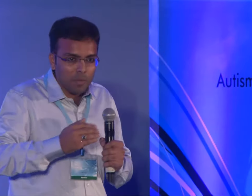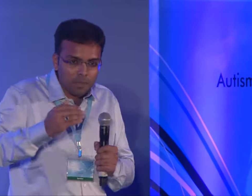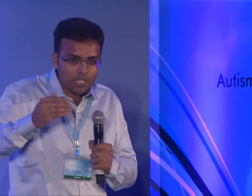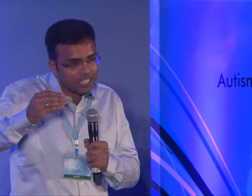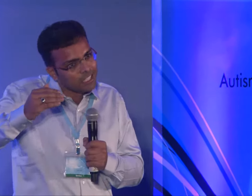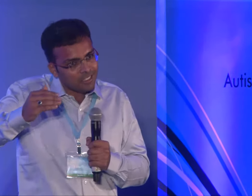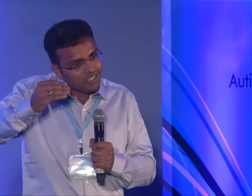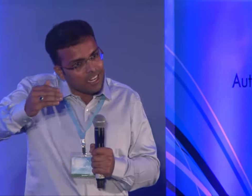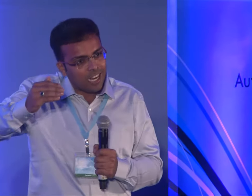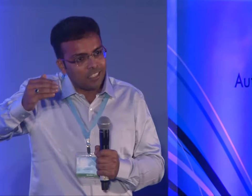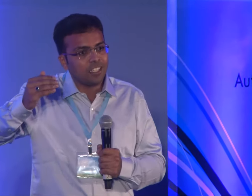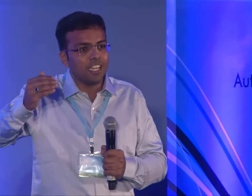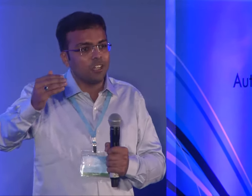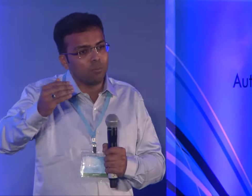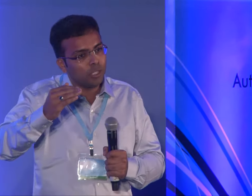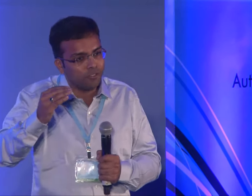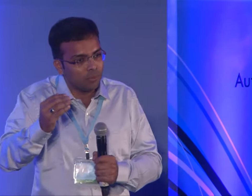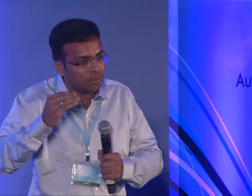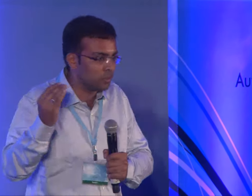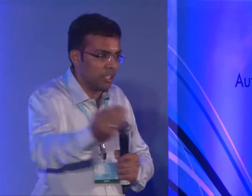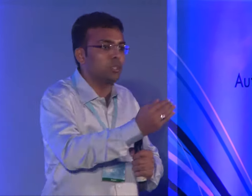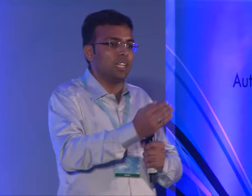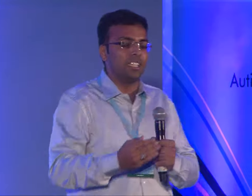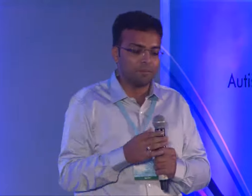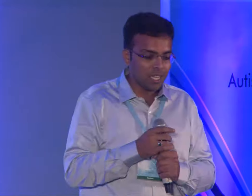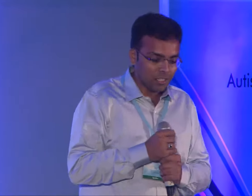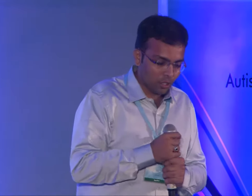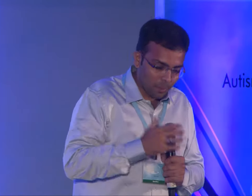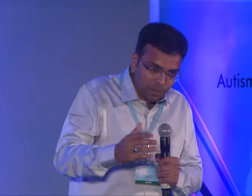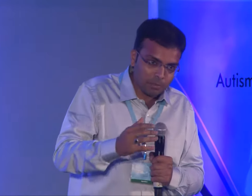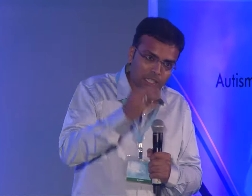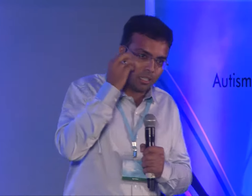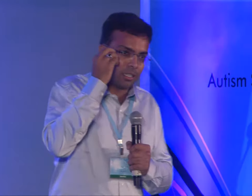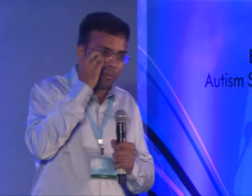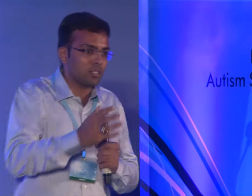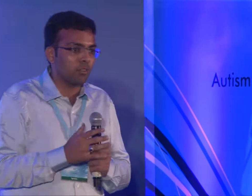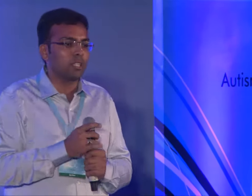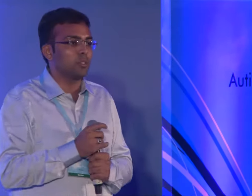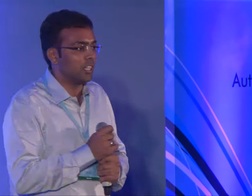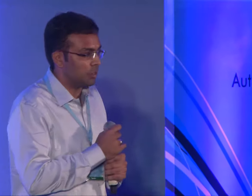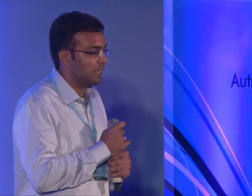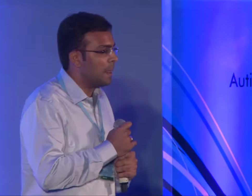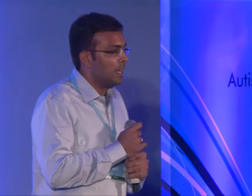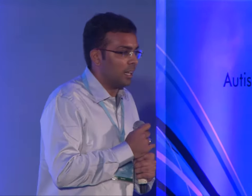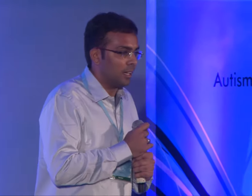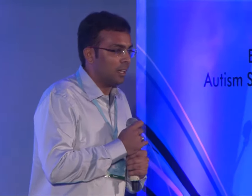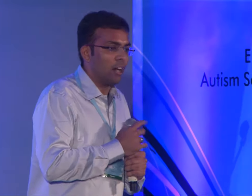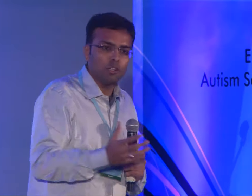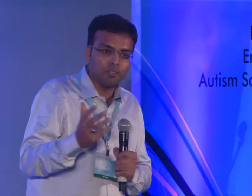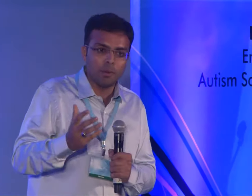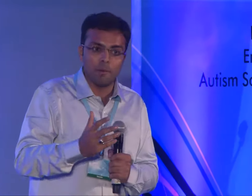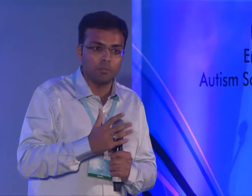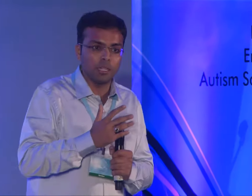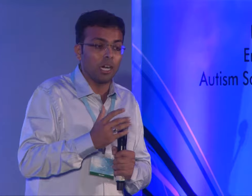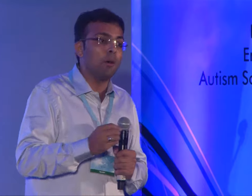हमने पूरा बिल्डअप किया कि एक सैड आंसर आएगा और पूरी फिल्म हम यू टर्न ले लेंगे। तो हमने बाद में एक मास्टर क्वेश्चन पूछा इनको कि हाउ